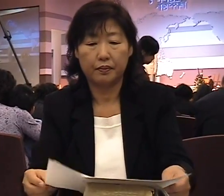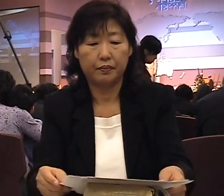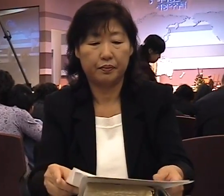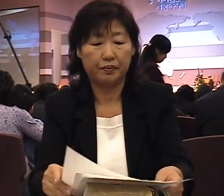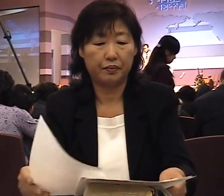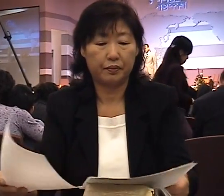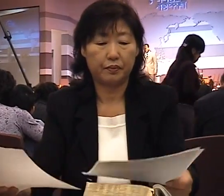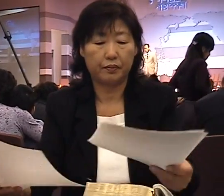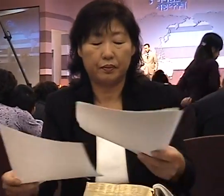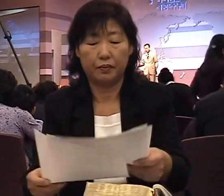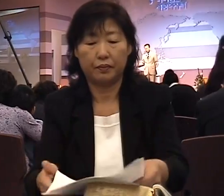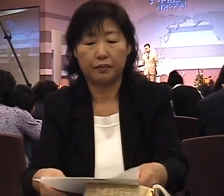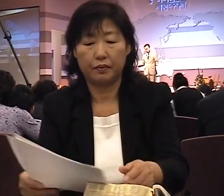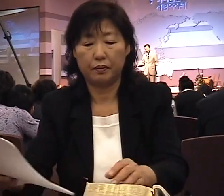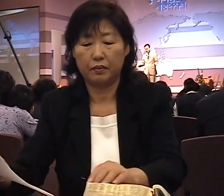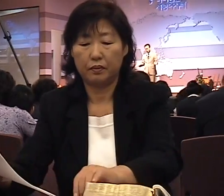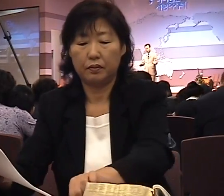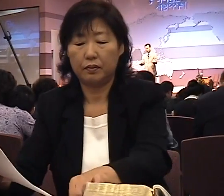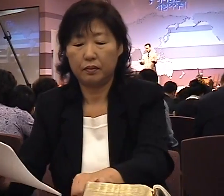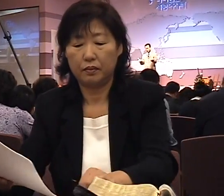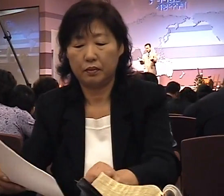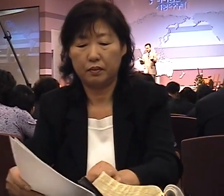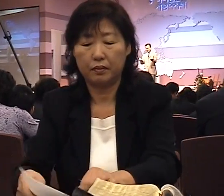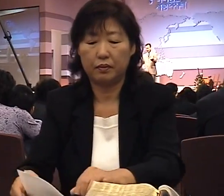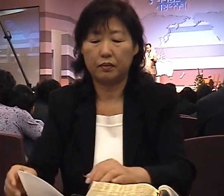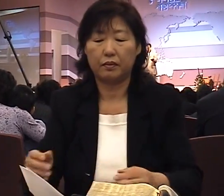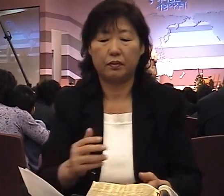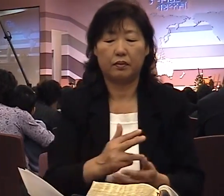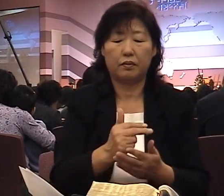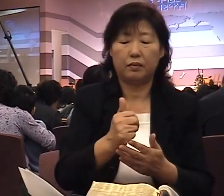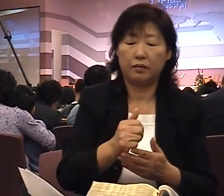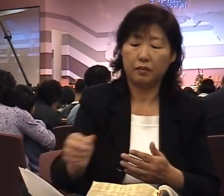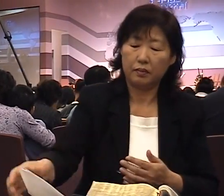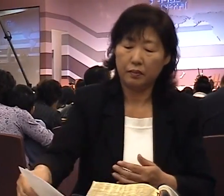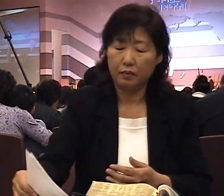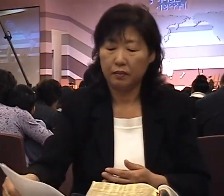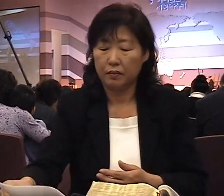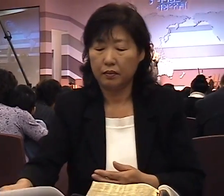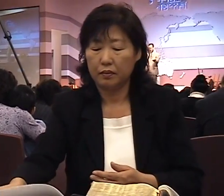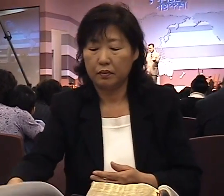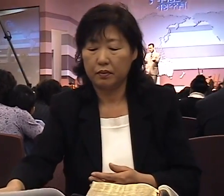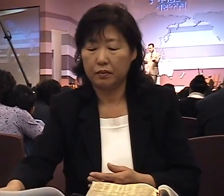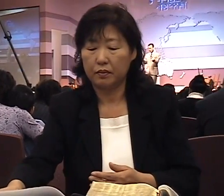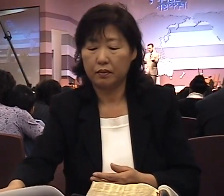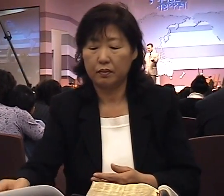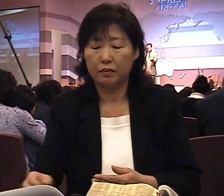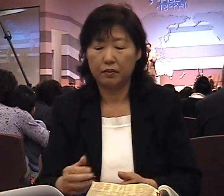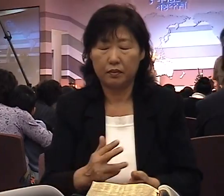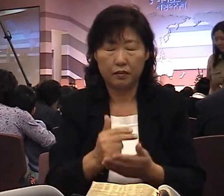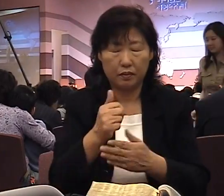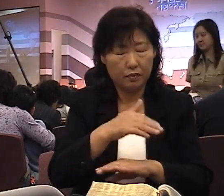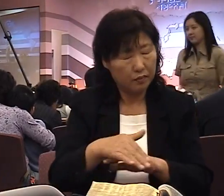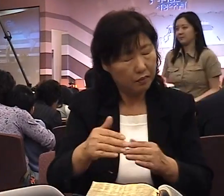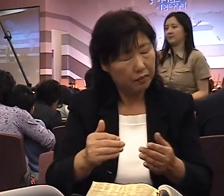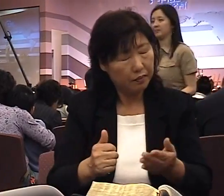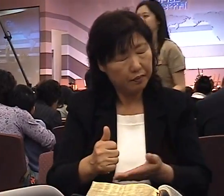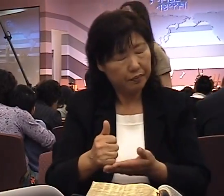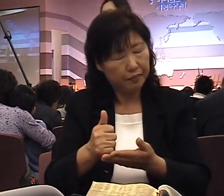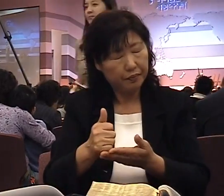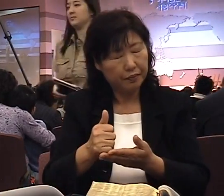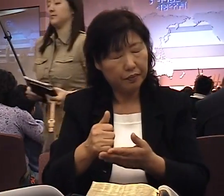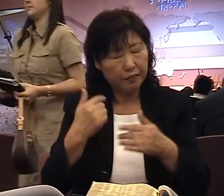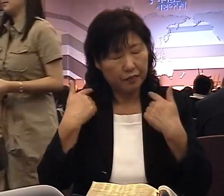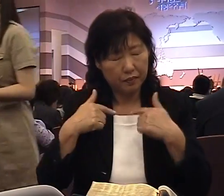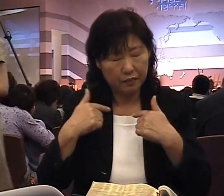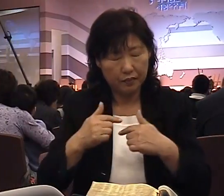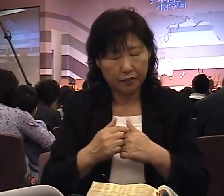우리에게 임한 모든 아픔과 어려움을 먼저 주님 앞에 올려놓고 하나님, 주님의 승리를 믿는 마음으로